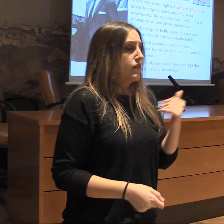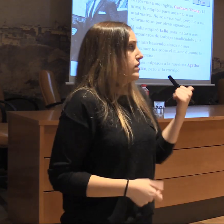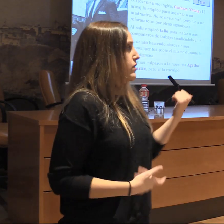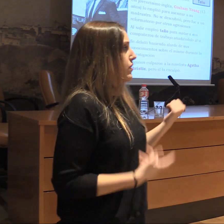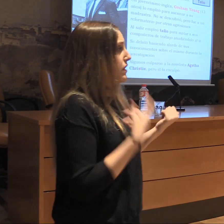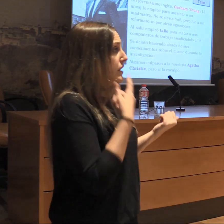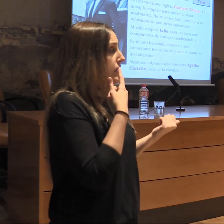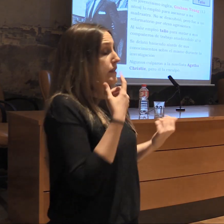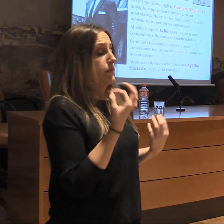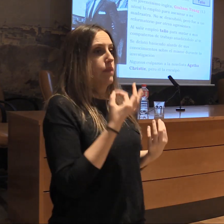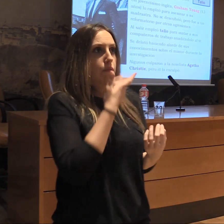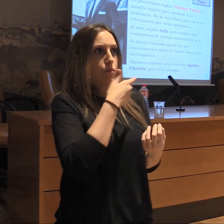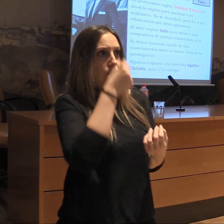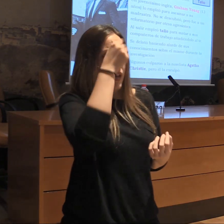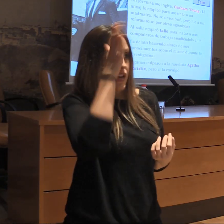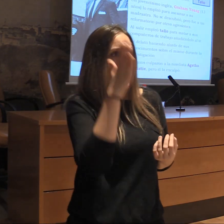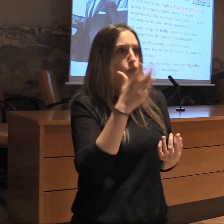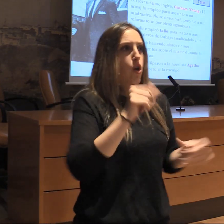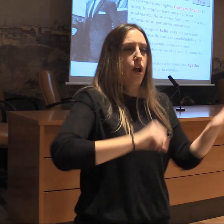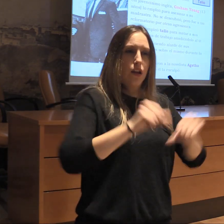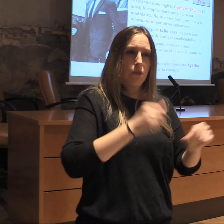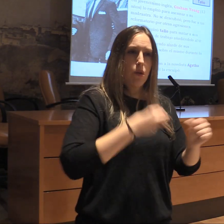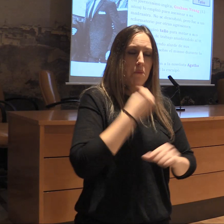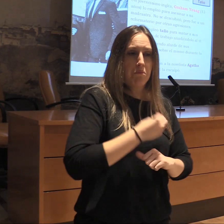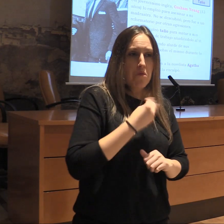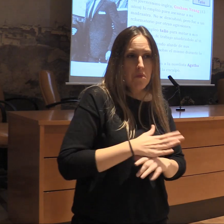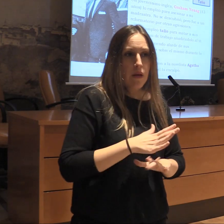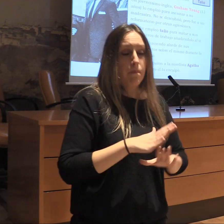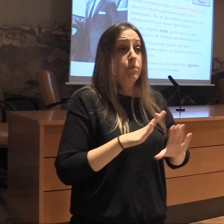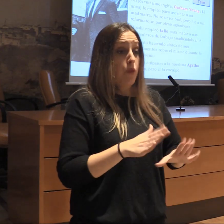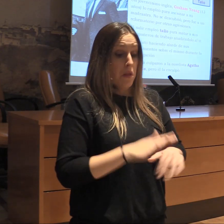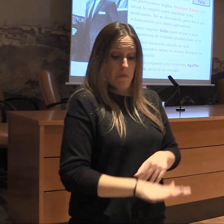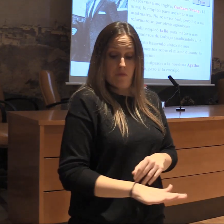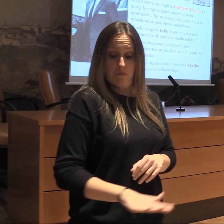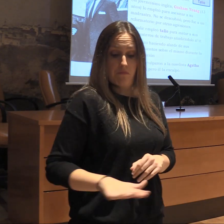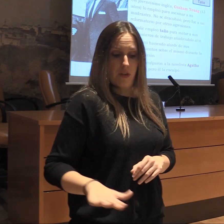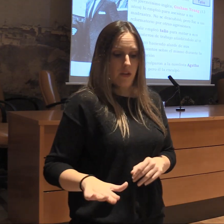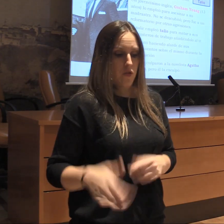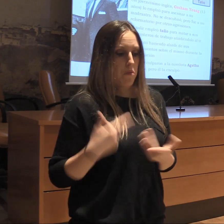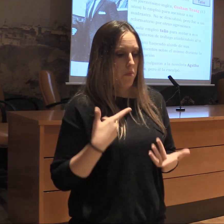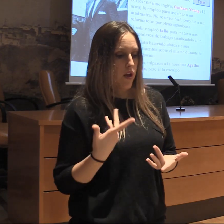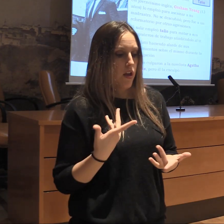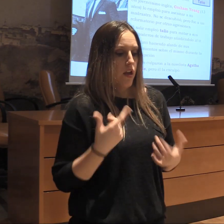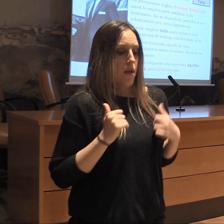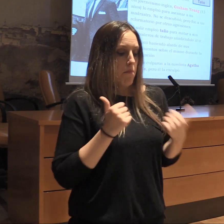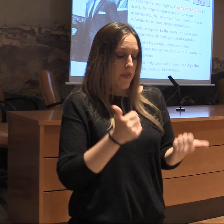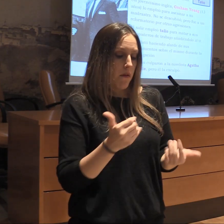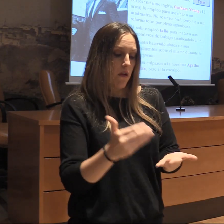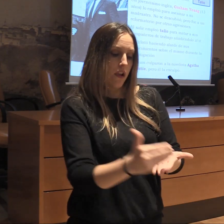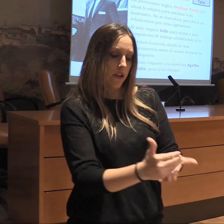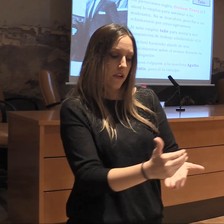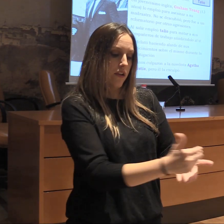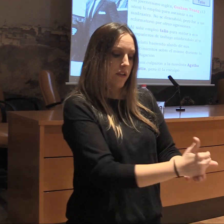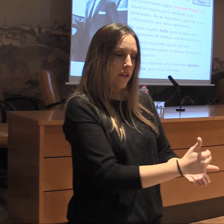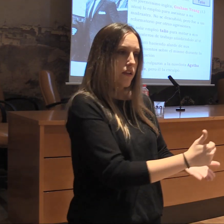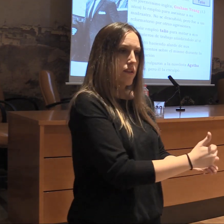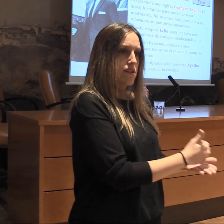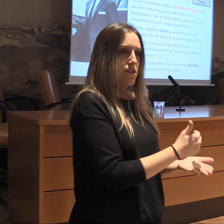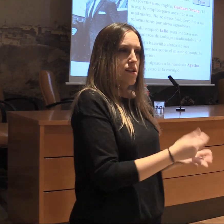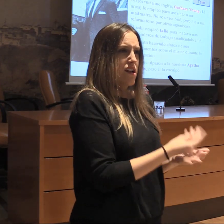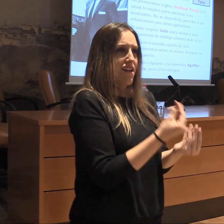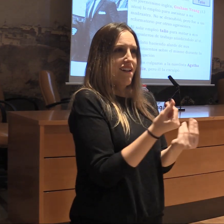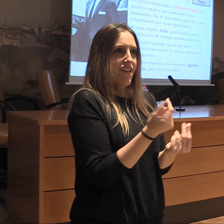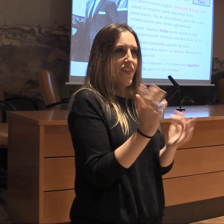debía ser bastante listo, se le daba bien la química y desde muy niño empezó a recoger los restos o pequeñas cantidades de